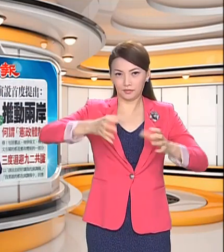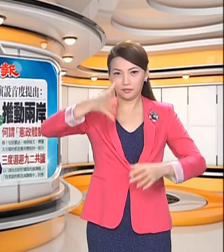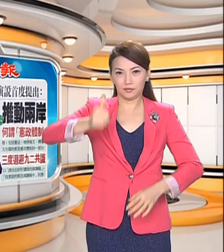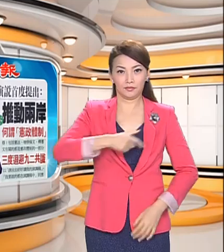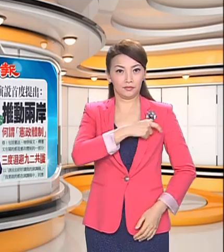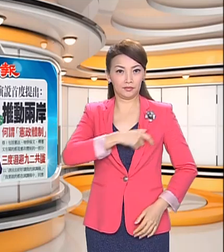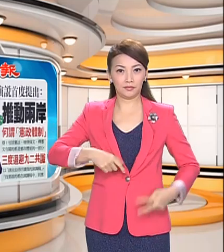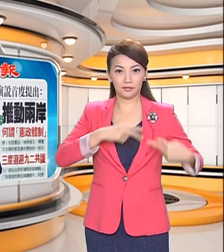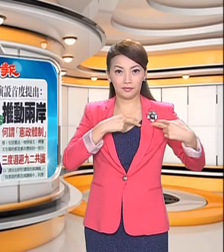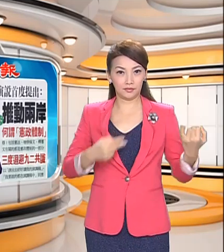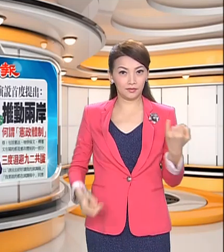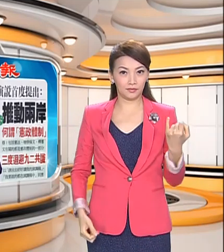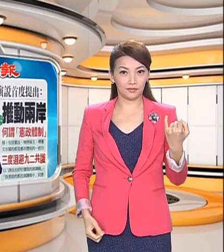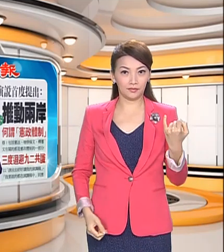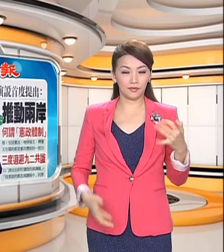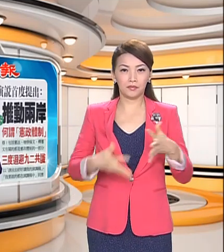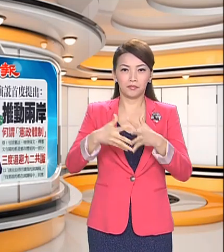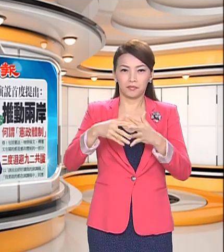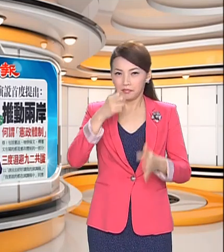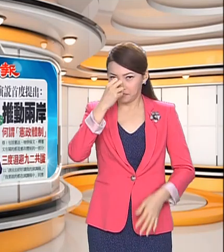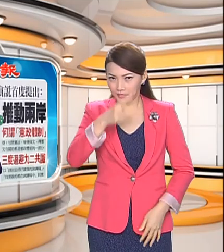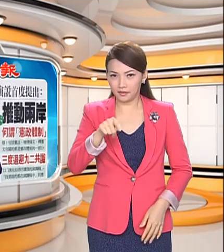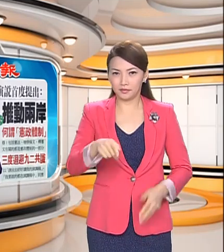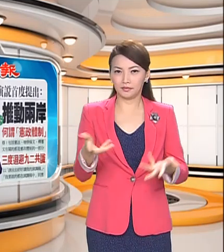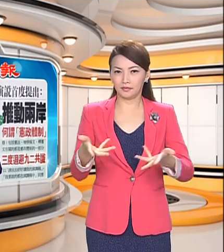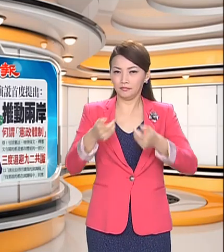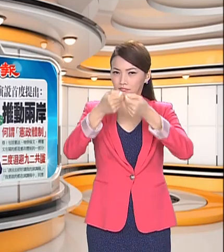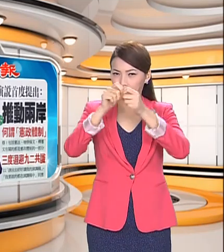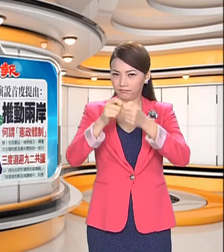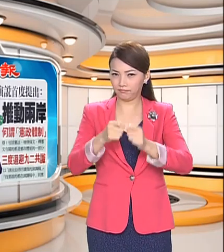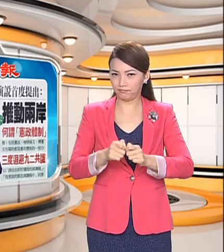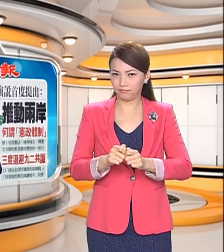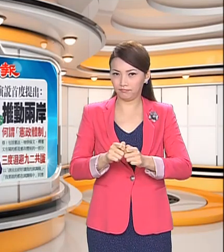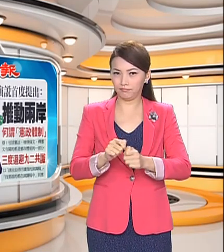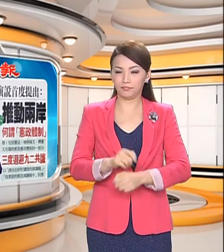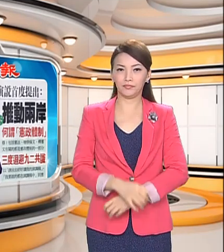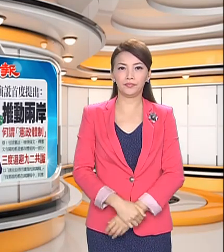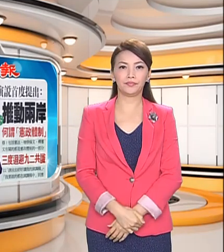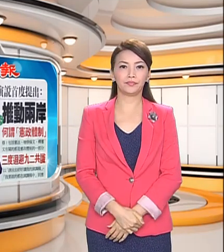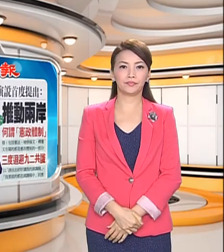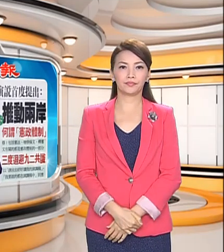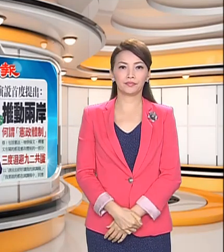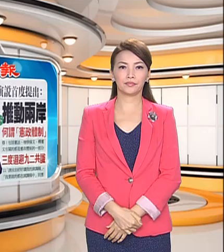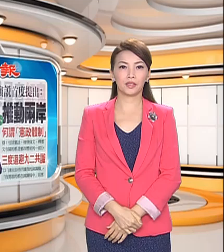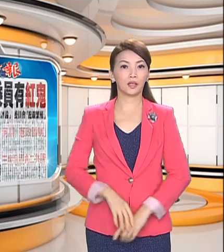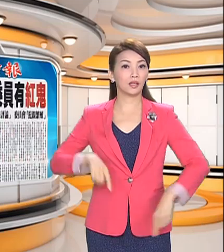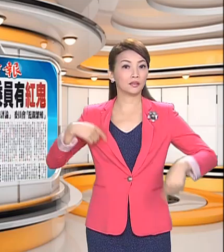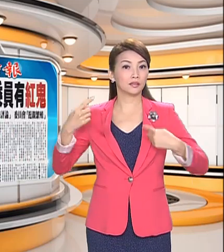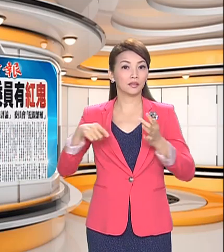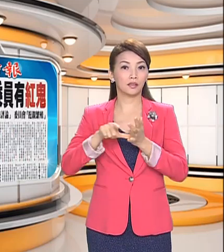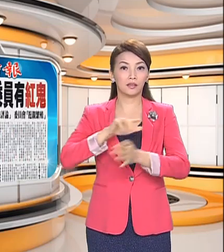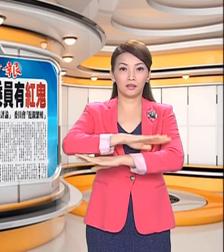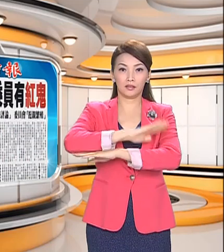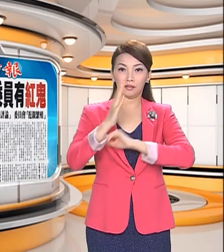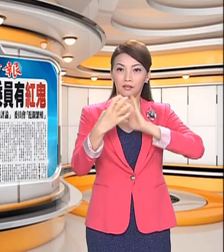选人蔡英文访美的相关报道。再来看到自由时报的头条